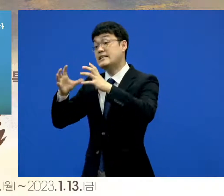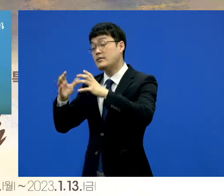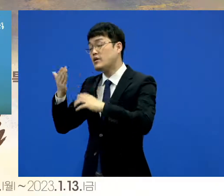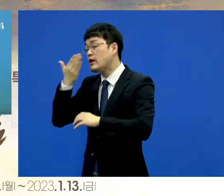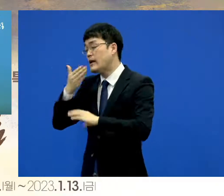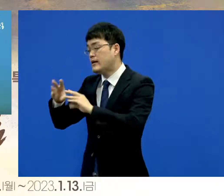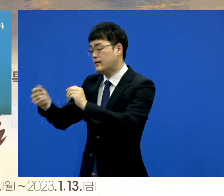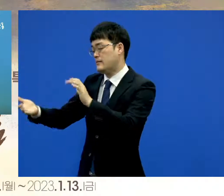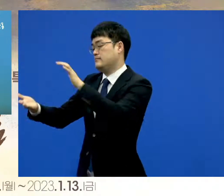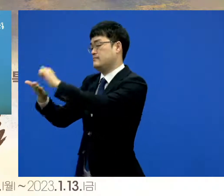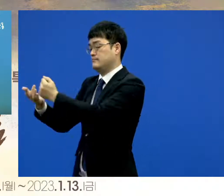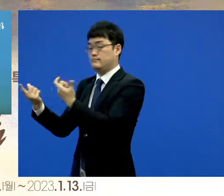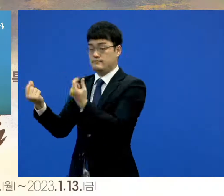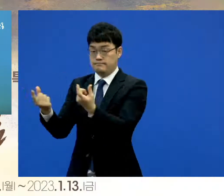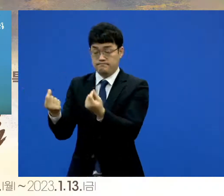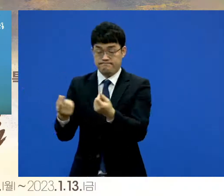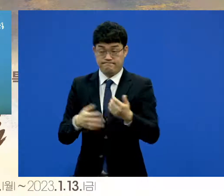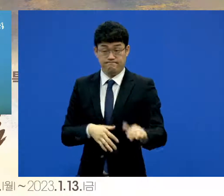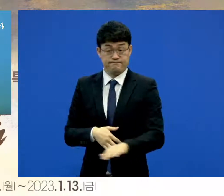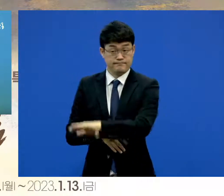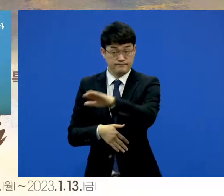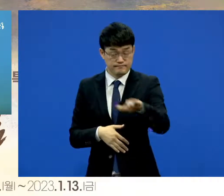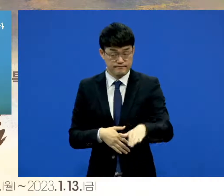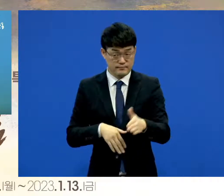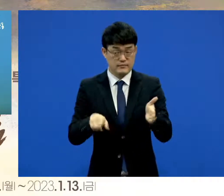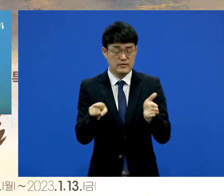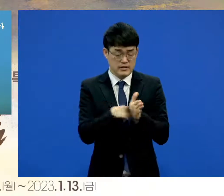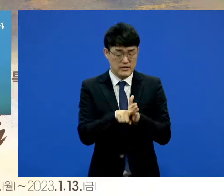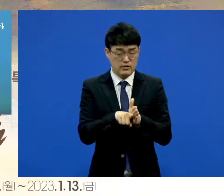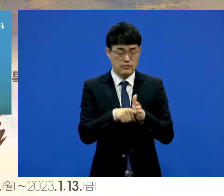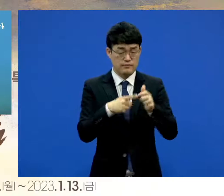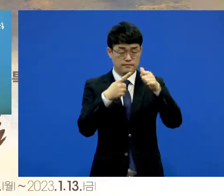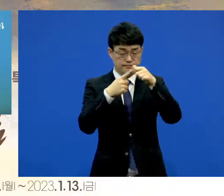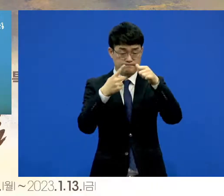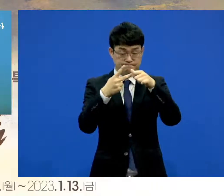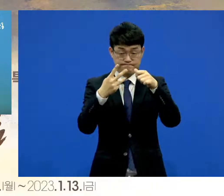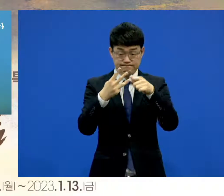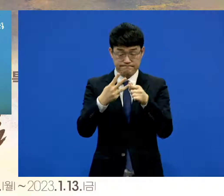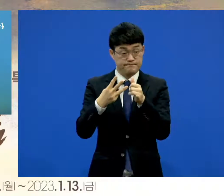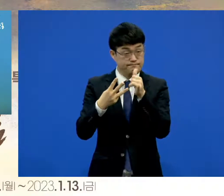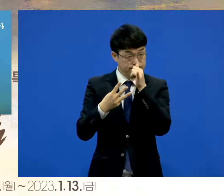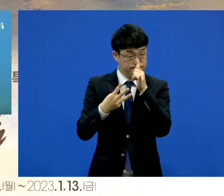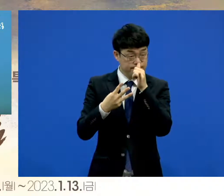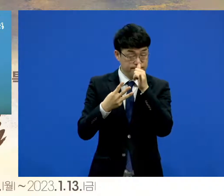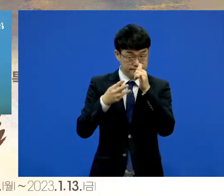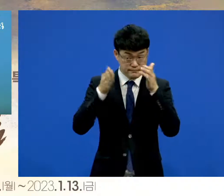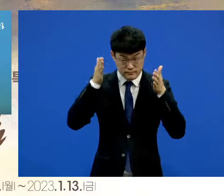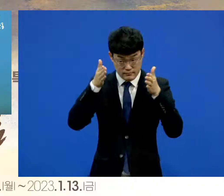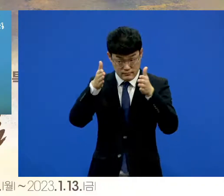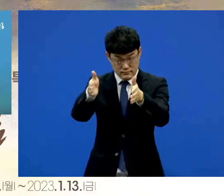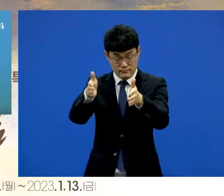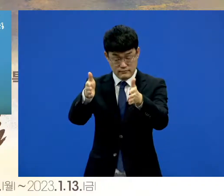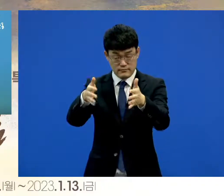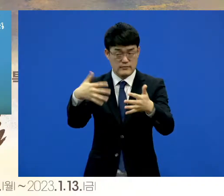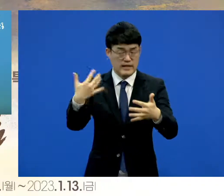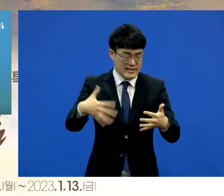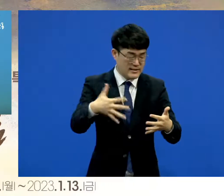여러분, 우리의 신앙을 크게 세 부류로 많이 나눈 거죠. 방향이 아직 잡혀지지 않은 단계.